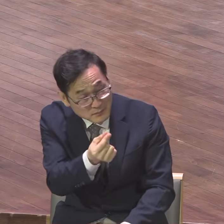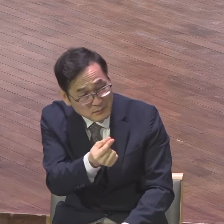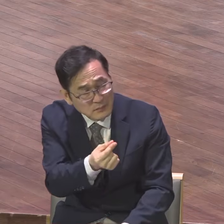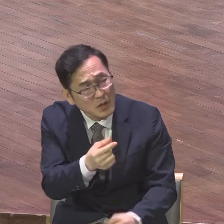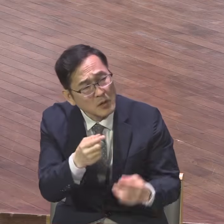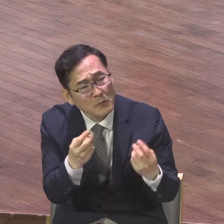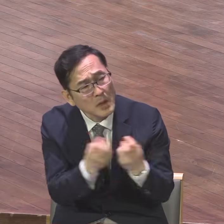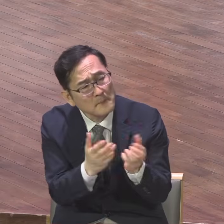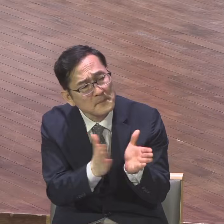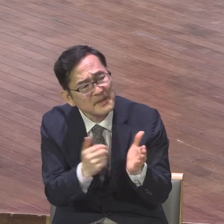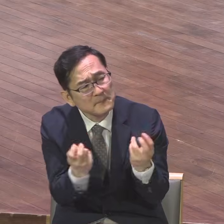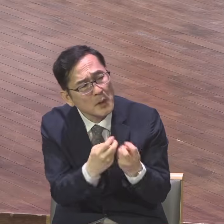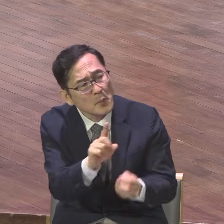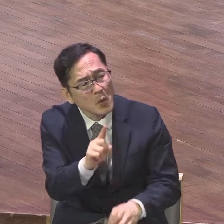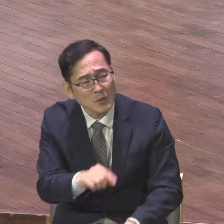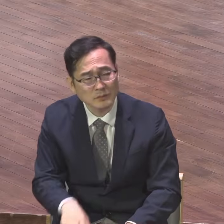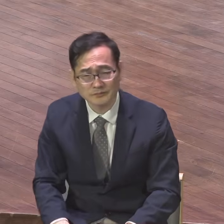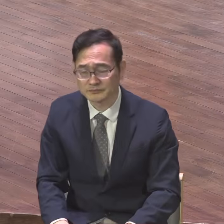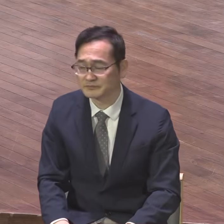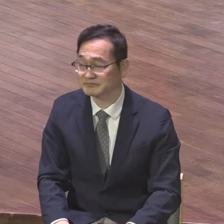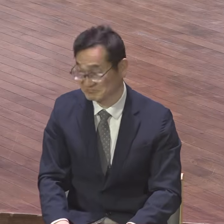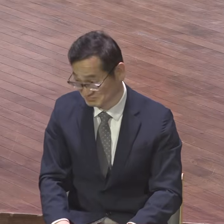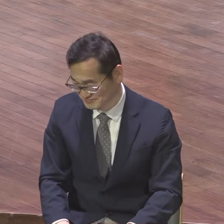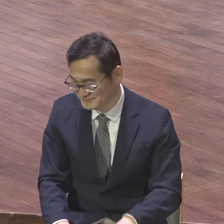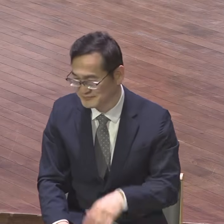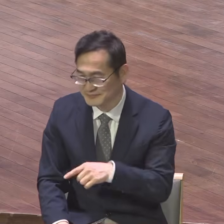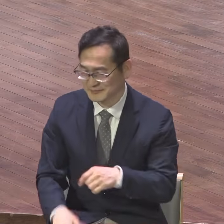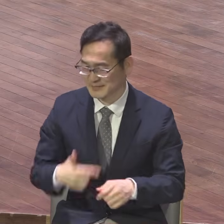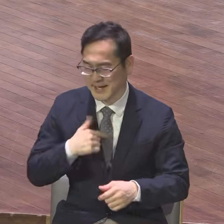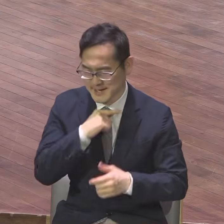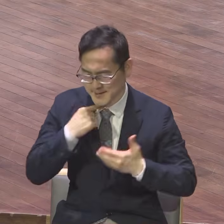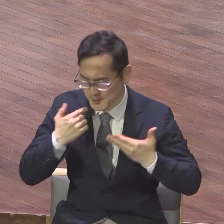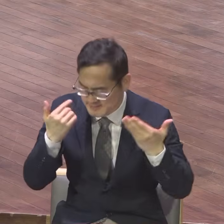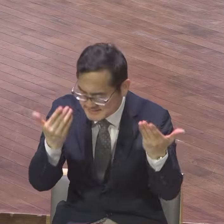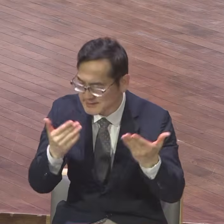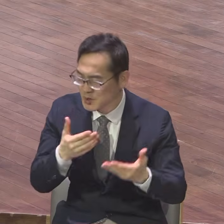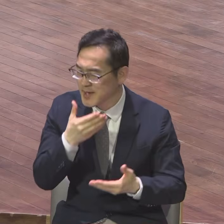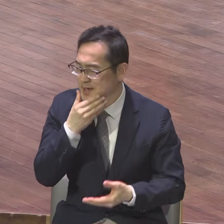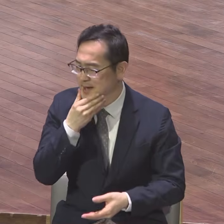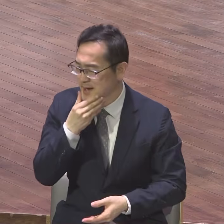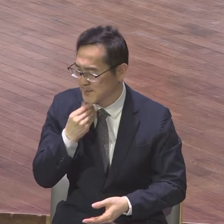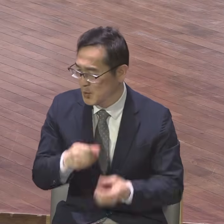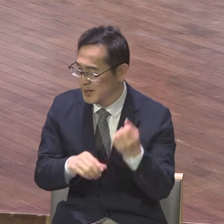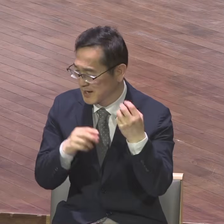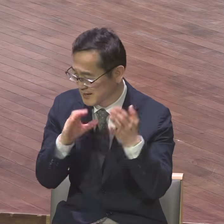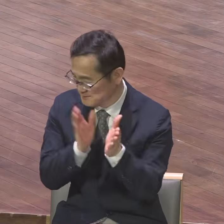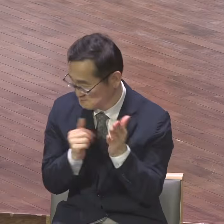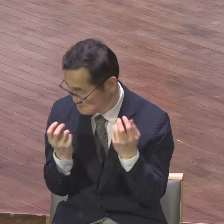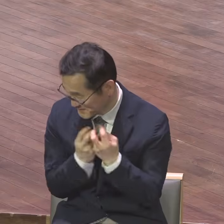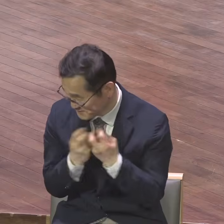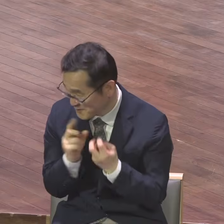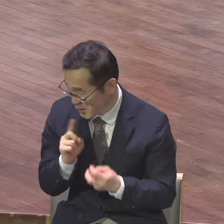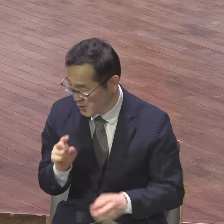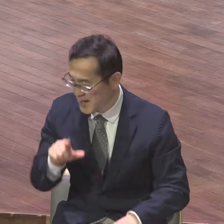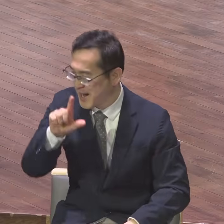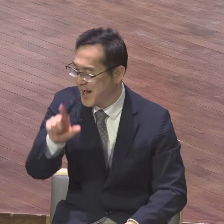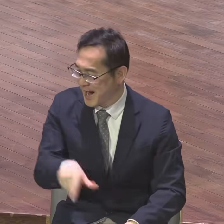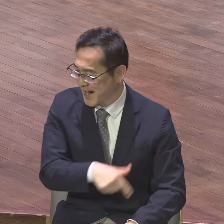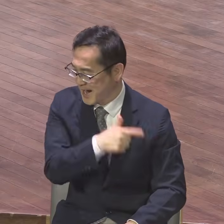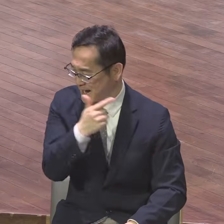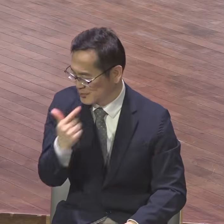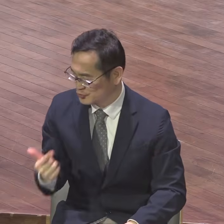이 테일러는 이렇게 답변했습니다. 나의 헌신과 행복의 비결은 하루를